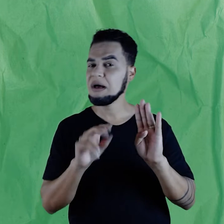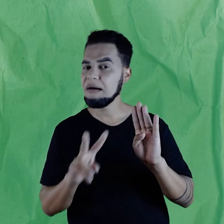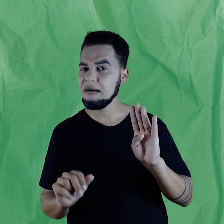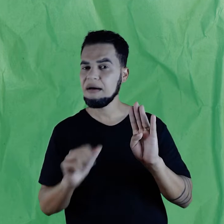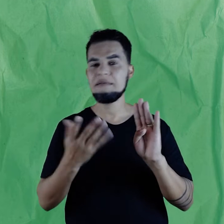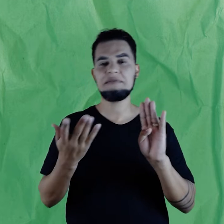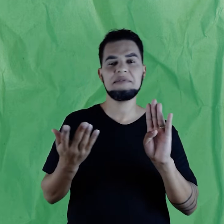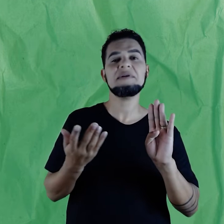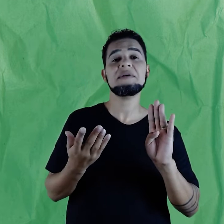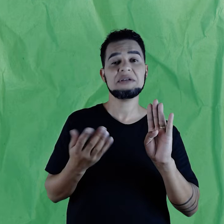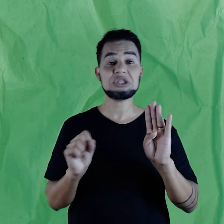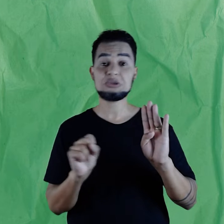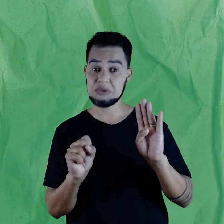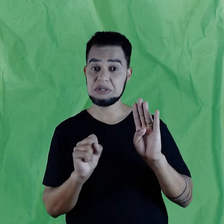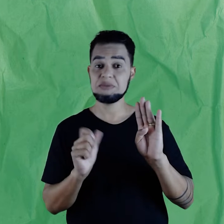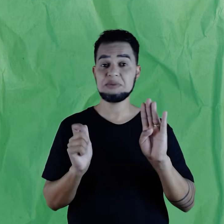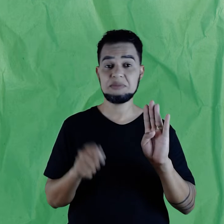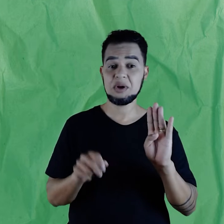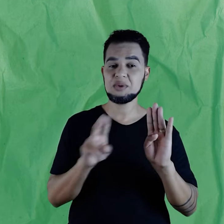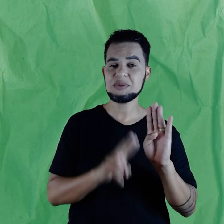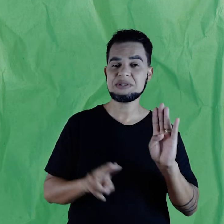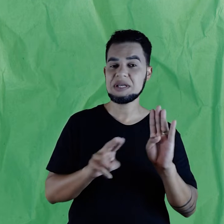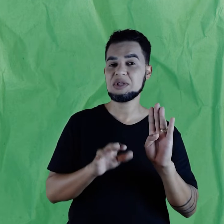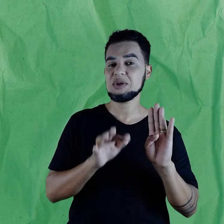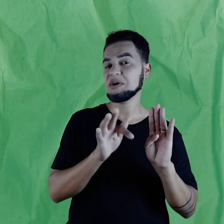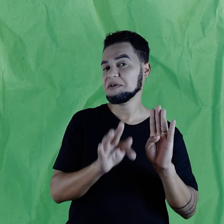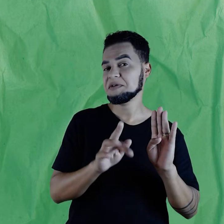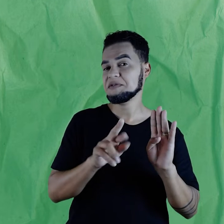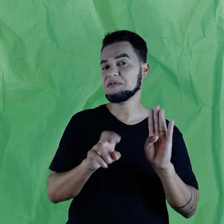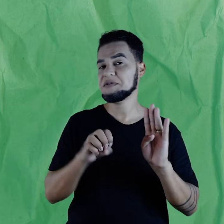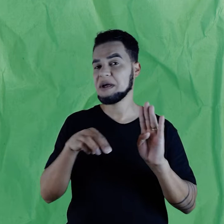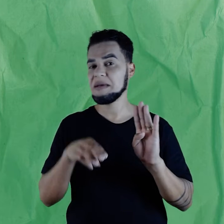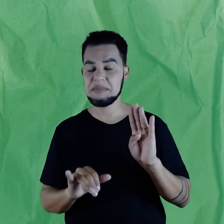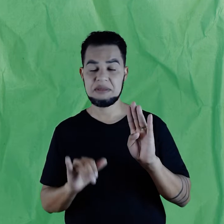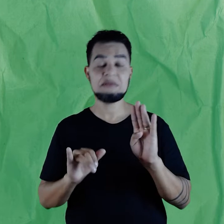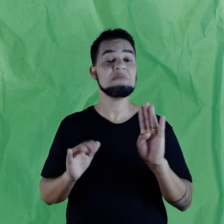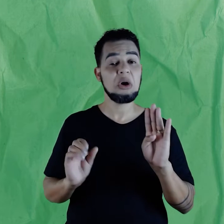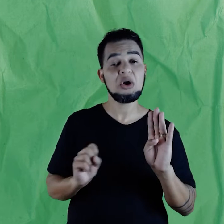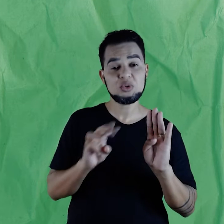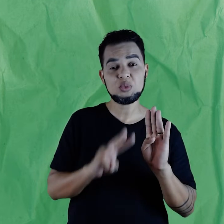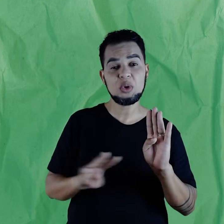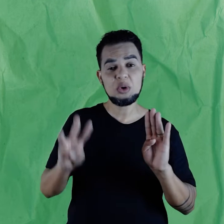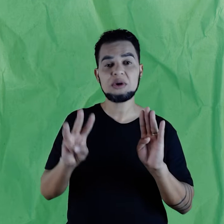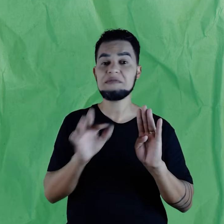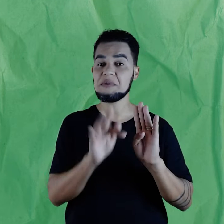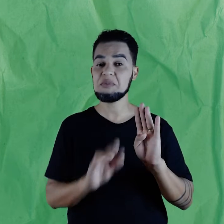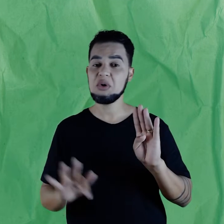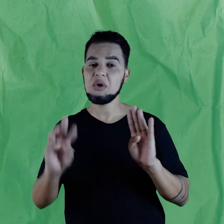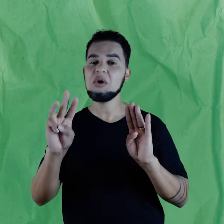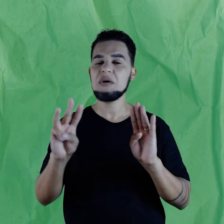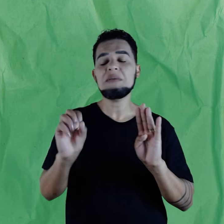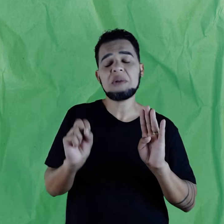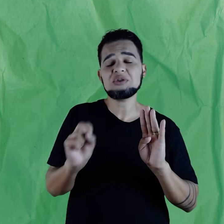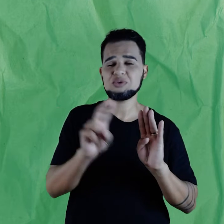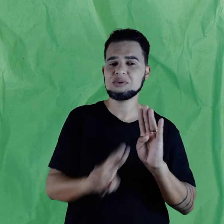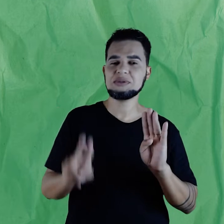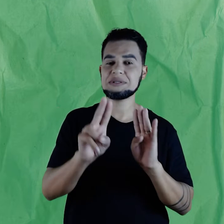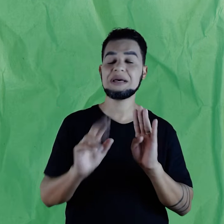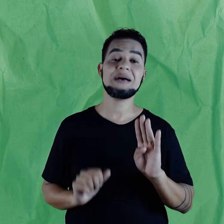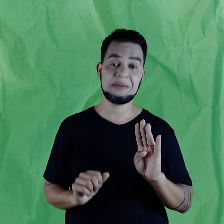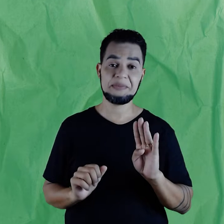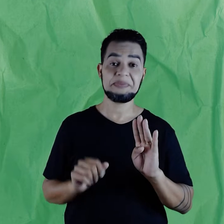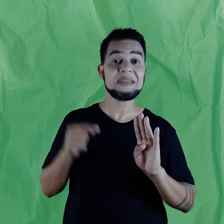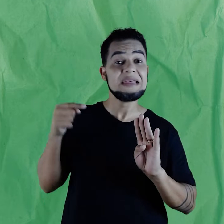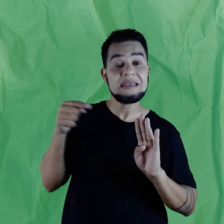TypeScript, utilizando aí, por exemplo, frameworks. Esse back-end e essa API, eles